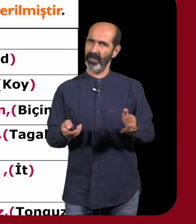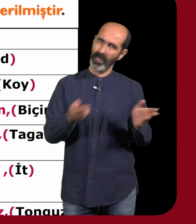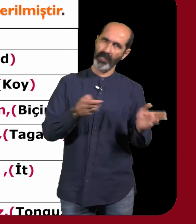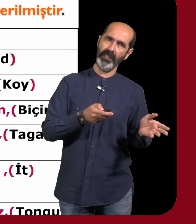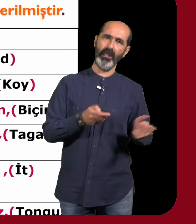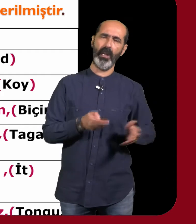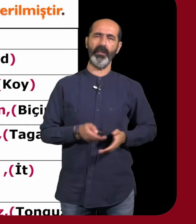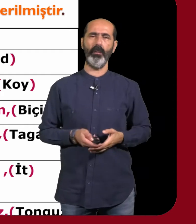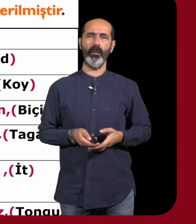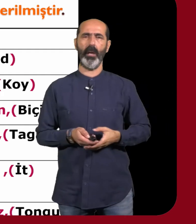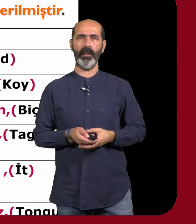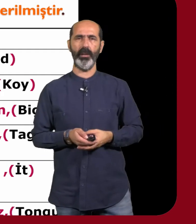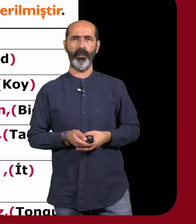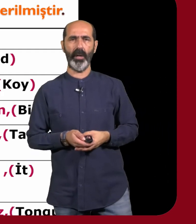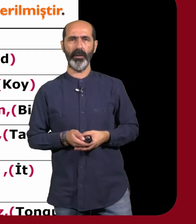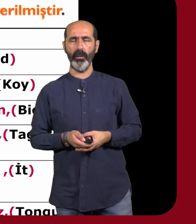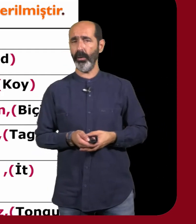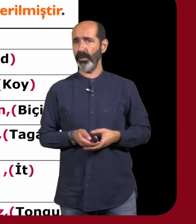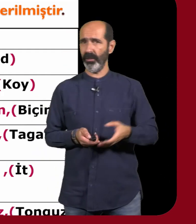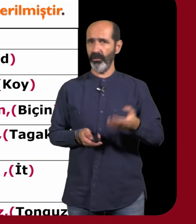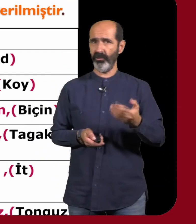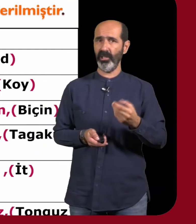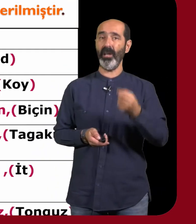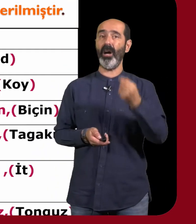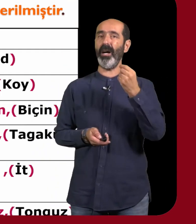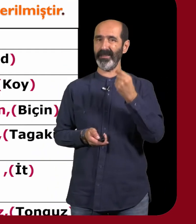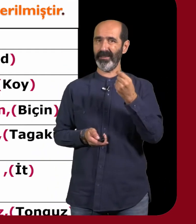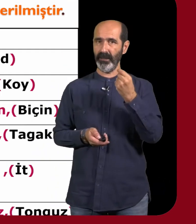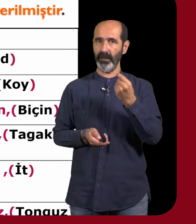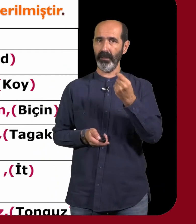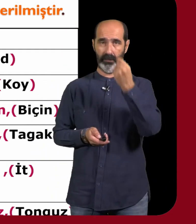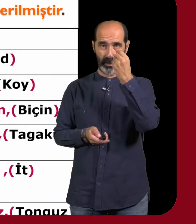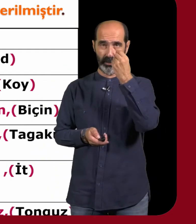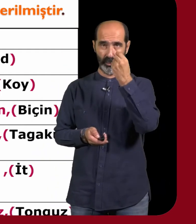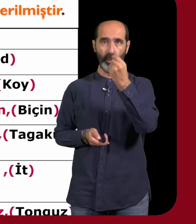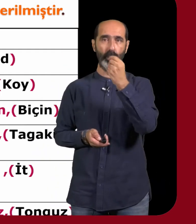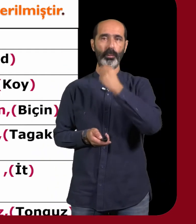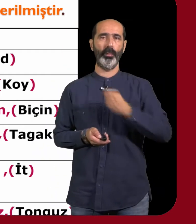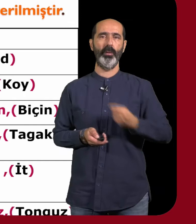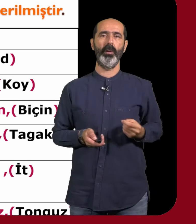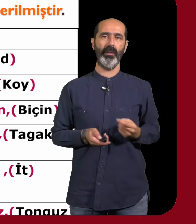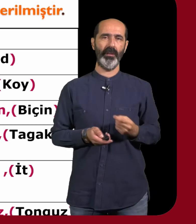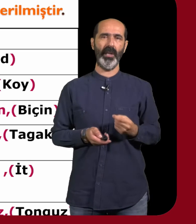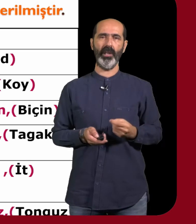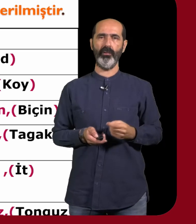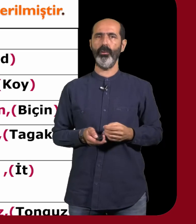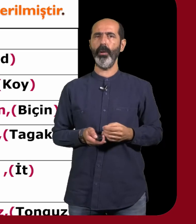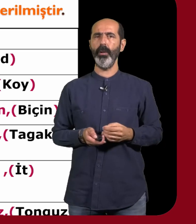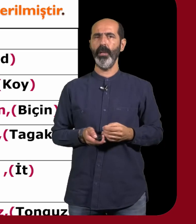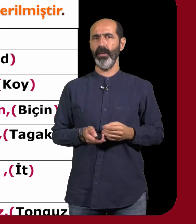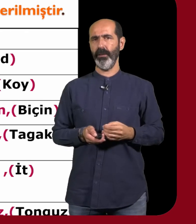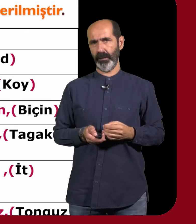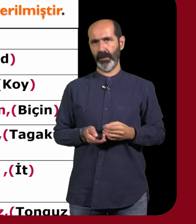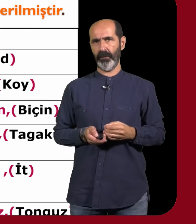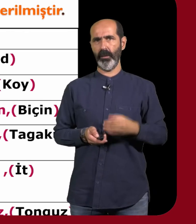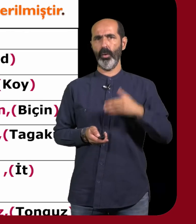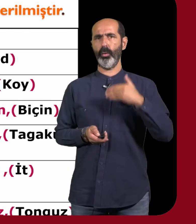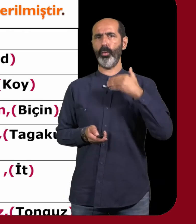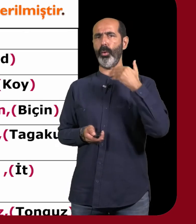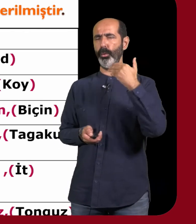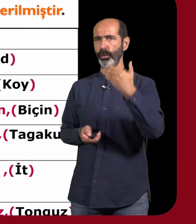yılan yıla yani yılan yılı olarak ifade ediliyor yedi yıl at yılı yani Yunt diye geçiyor